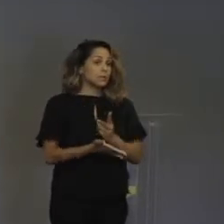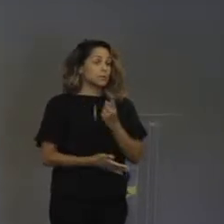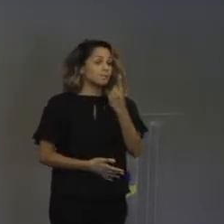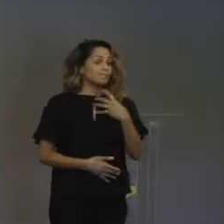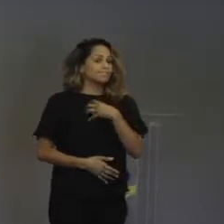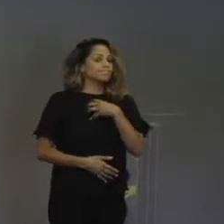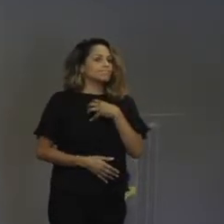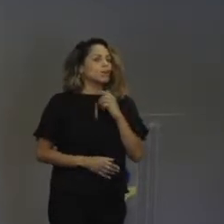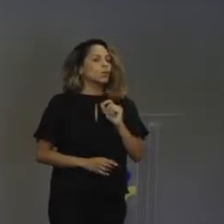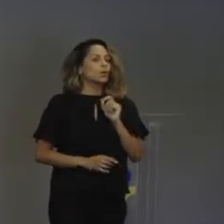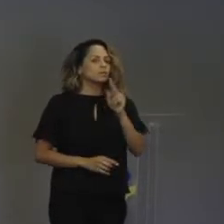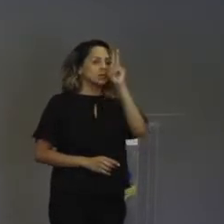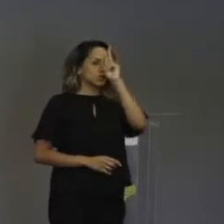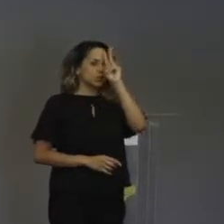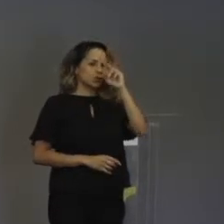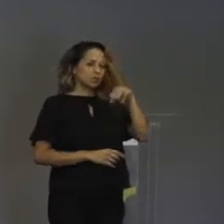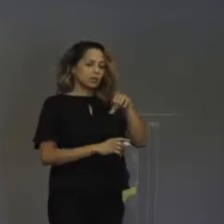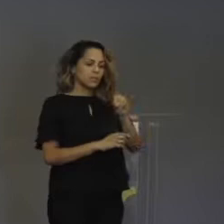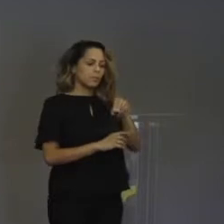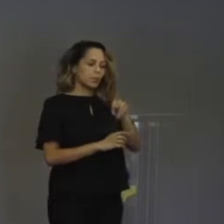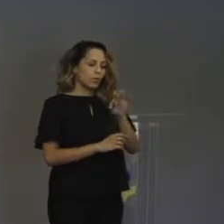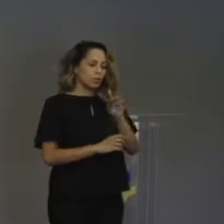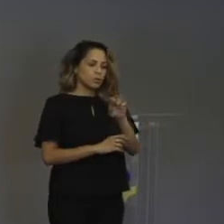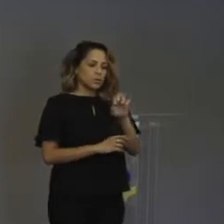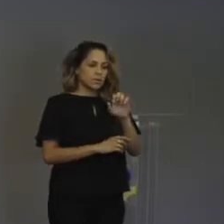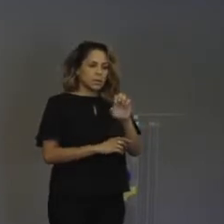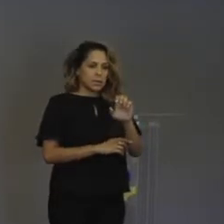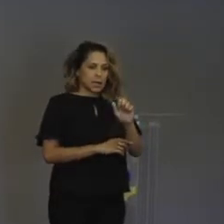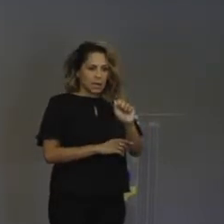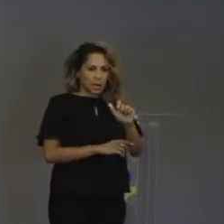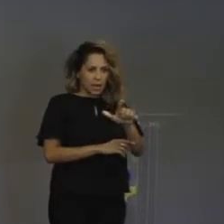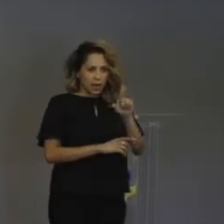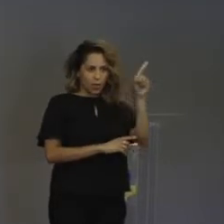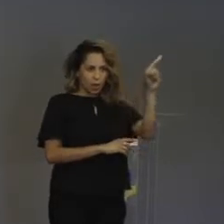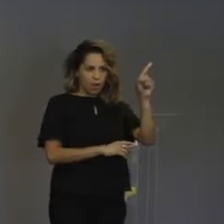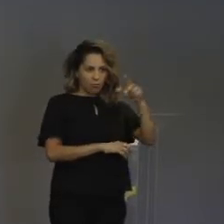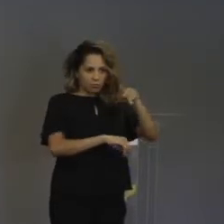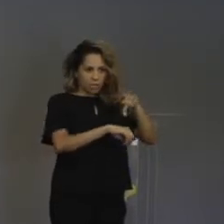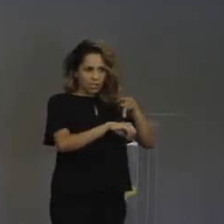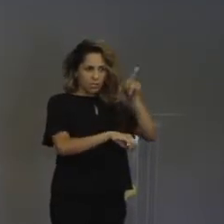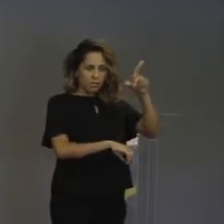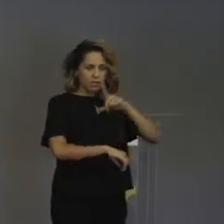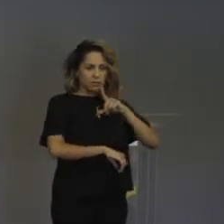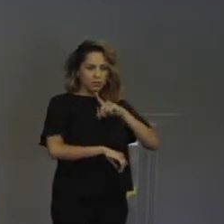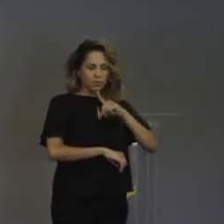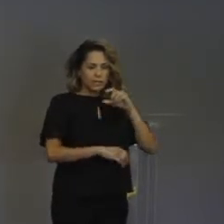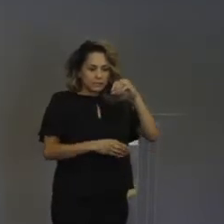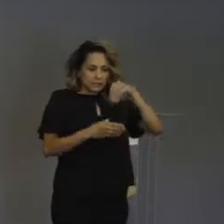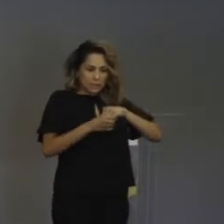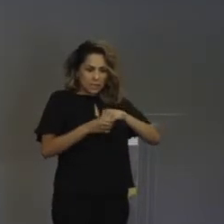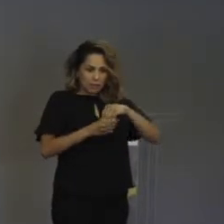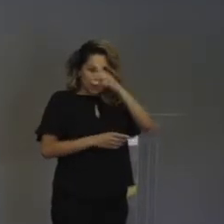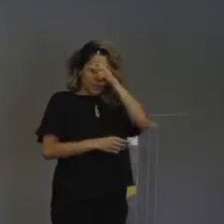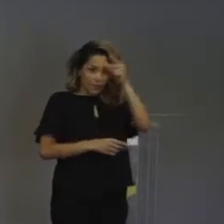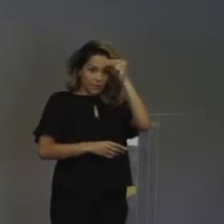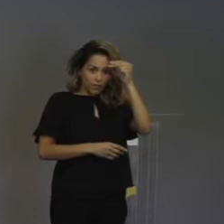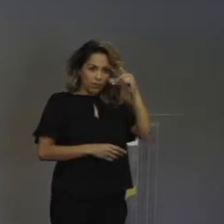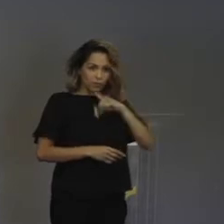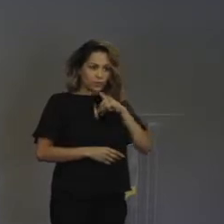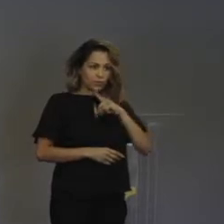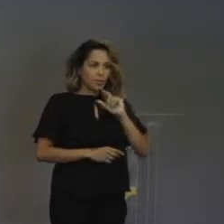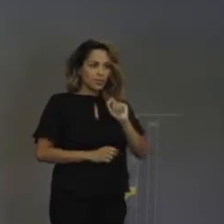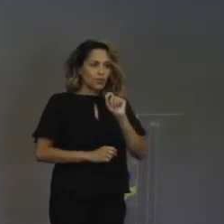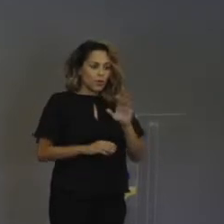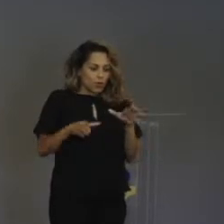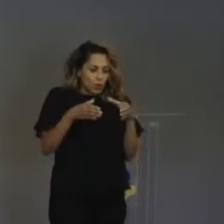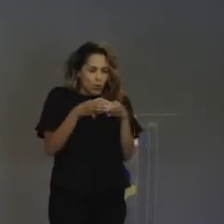de Montreal. Montreal tem dentro da prefeitura um escritório chamado Escritório de Design. E é uma turma pequenininha, mas que apronta um monte. Eu digo que eles são pequenos, mas atrevidos,